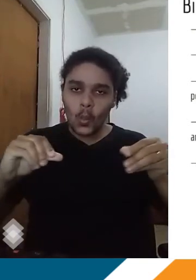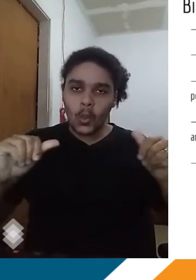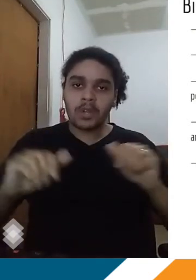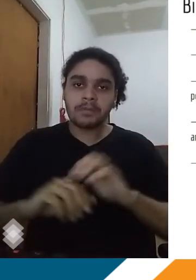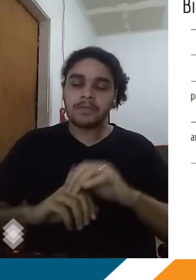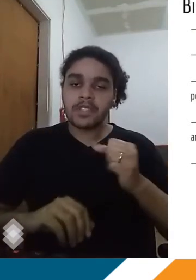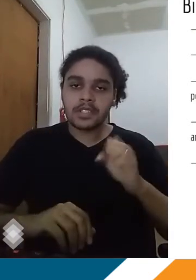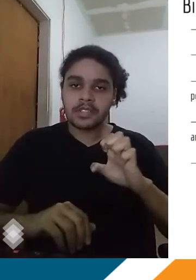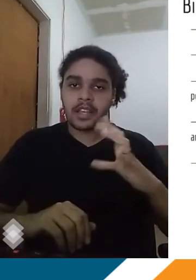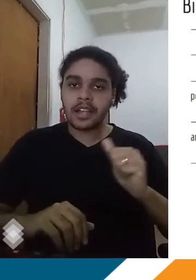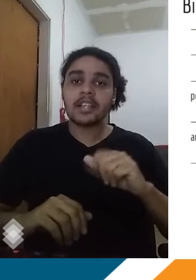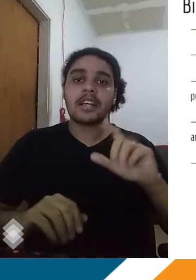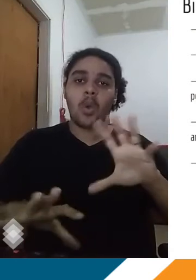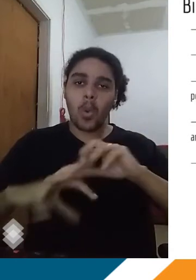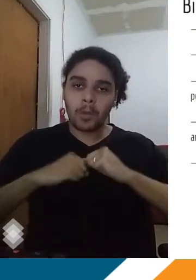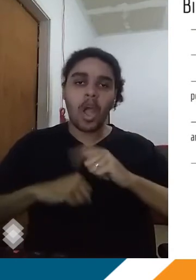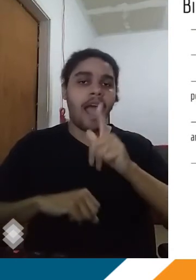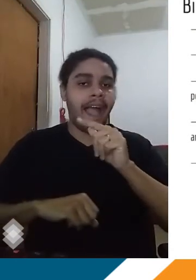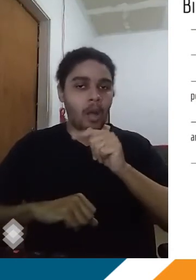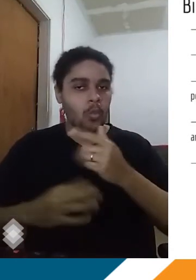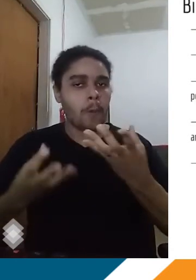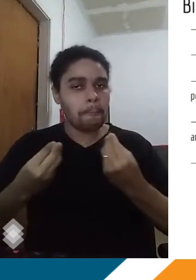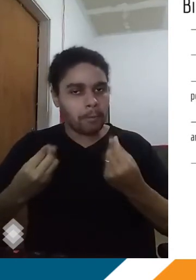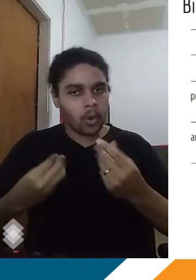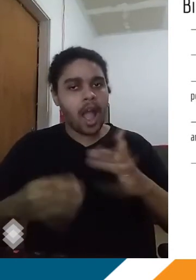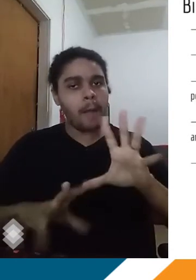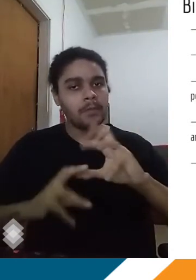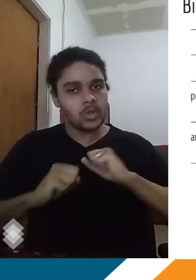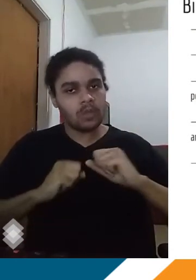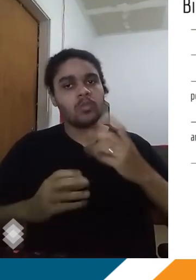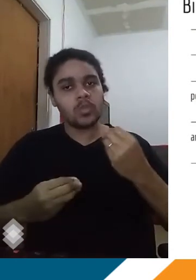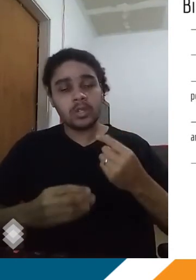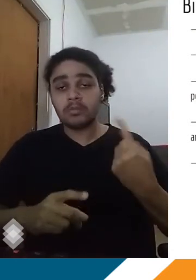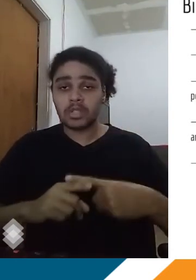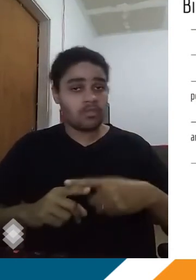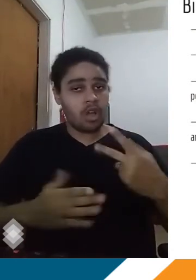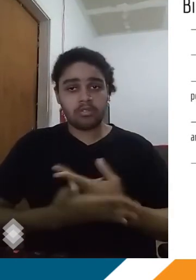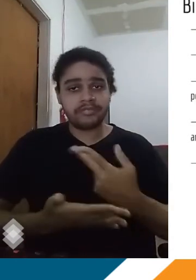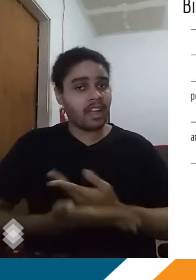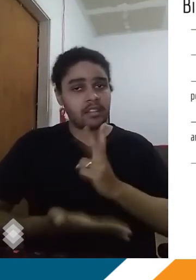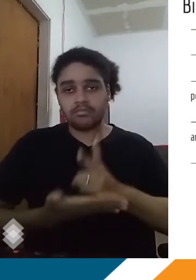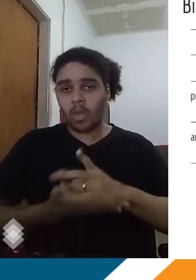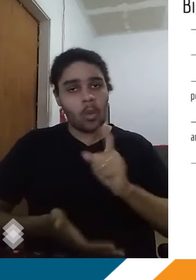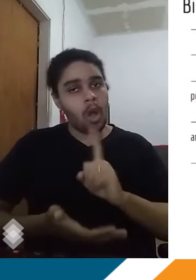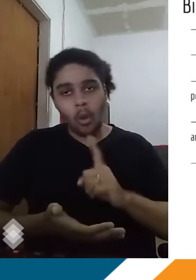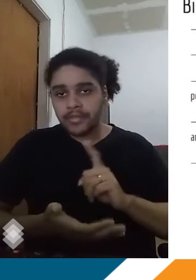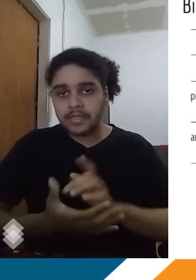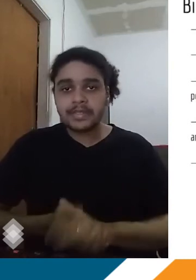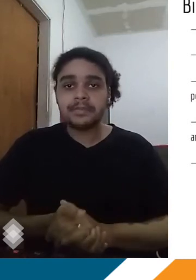capacidade de absorção de água muito grande. Afinal de contas, não é sempre que essa absorção de água acontece num bioma como a